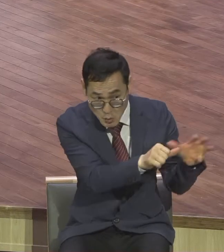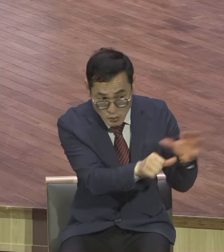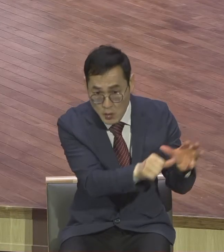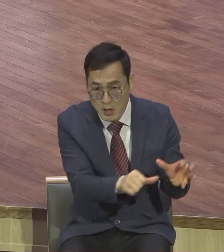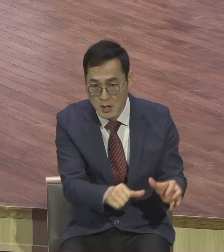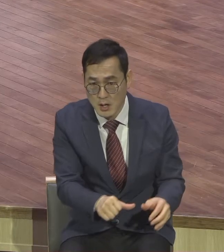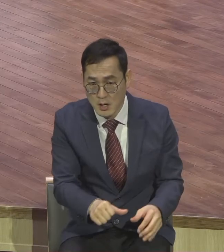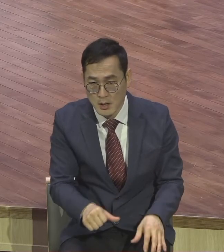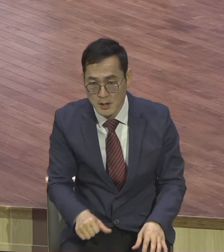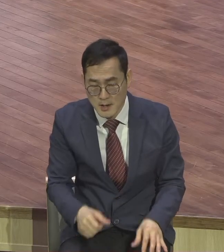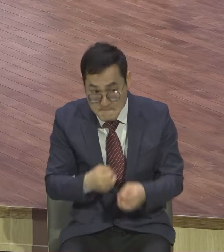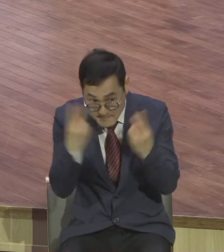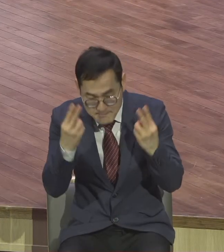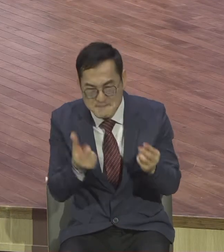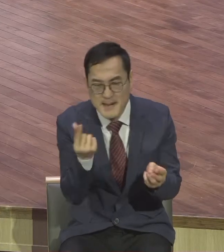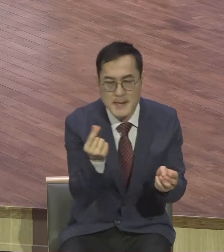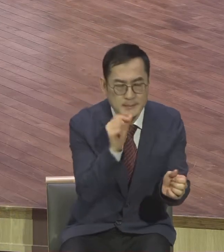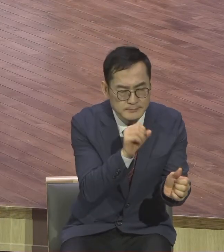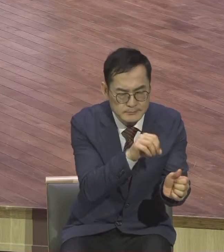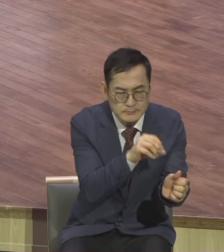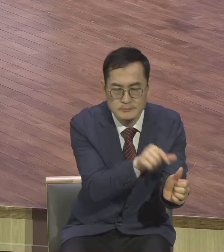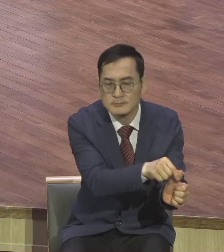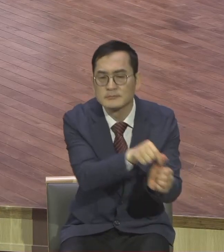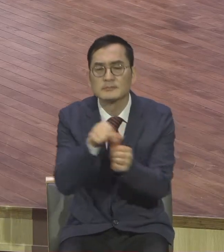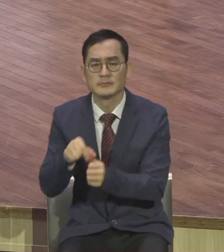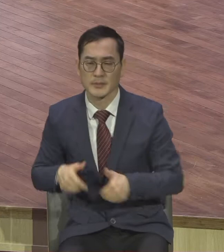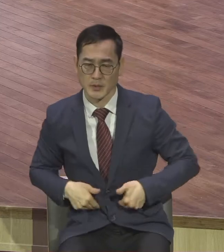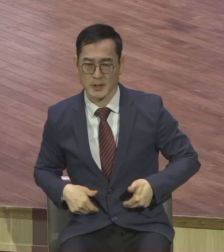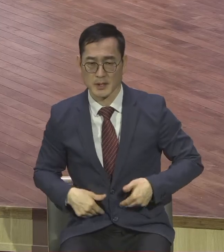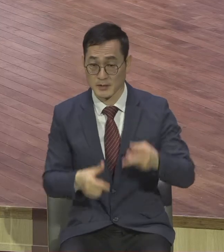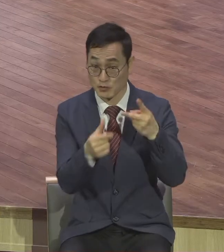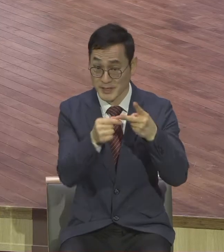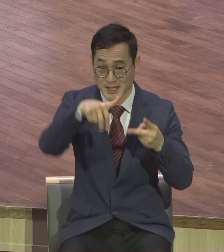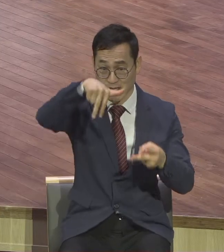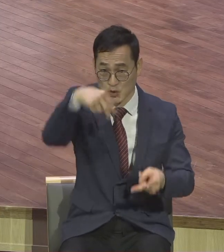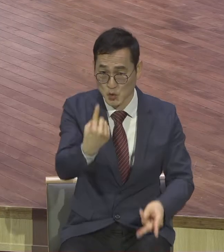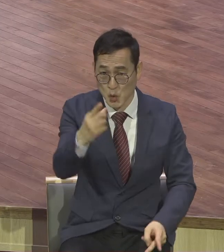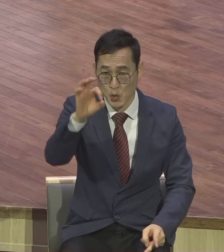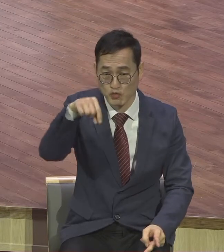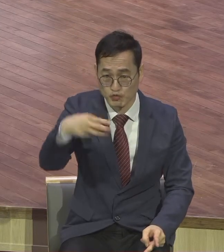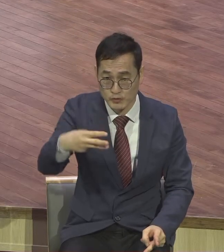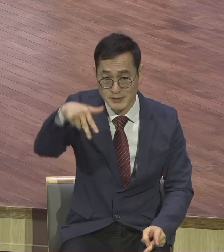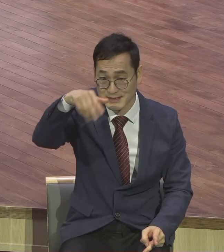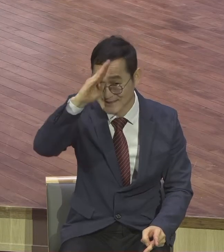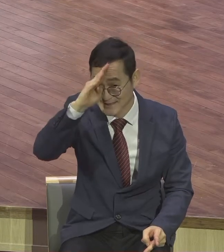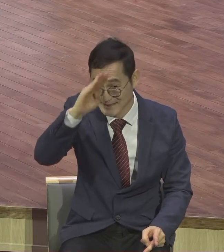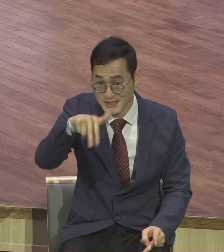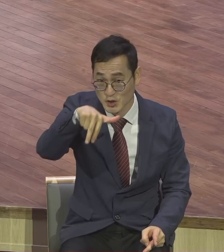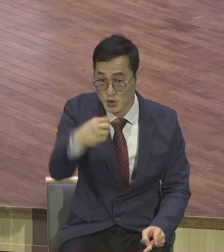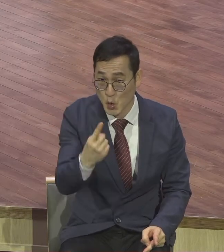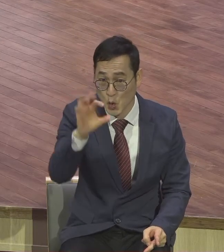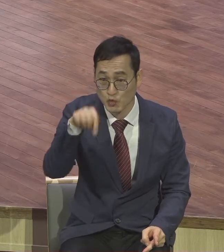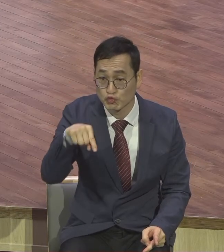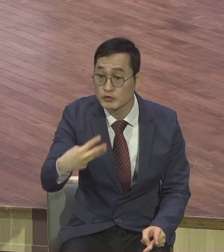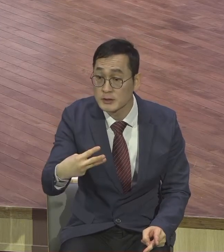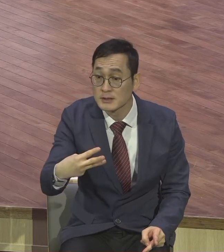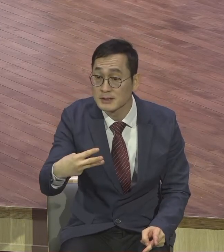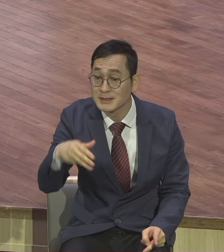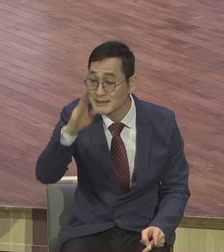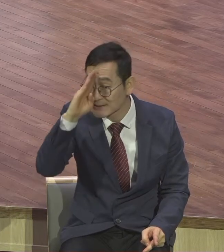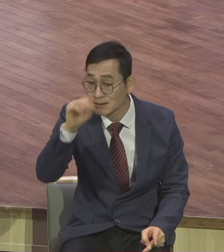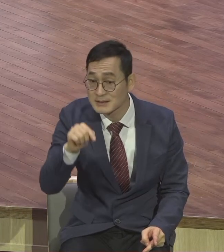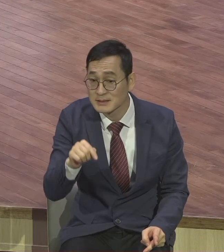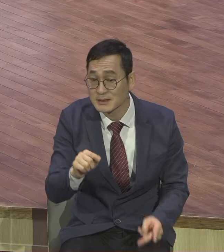빨리 알아차리고 치유해줘야 돼요 두 번째 조울증입니다 조울증 조울증이 뭐냐 우울증이 조금 다른 방향으로